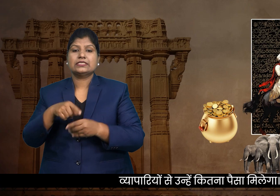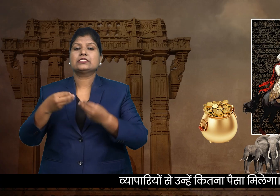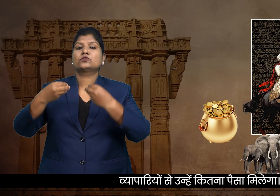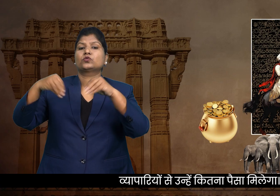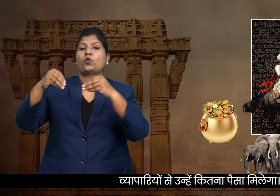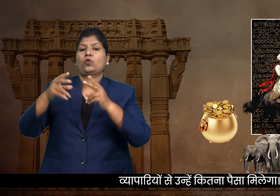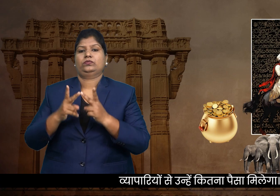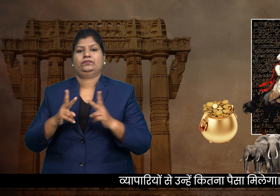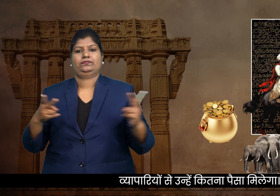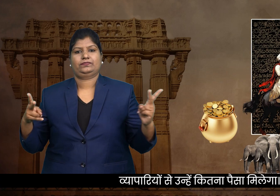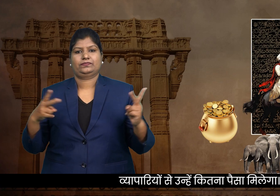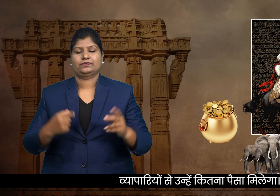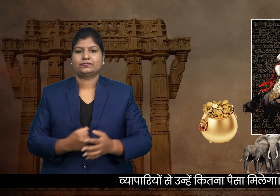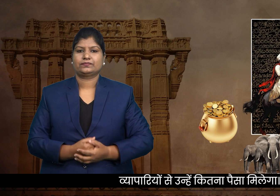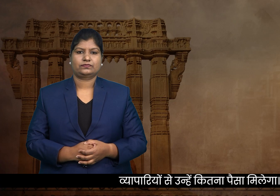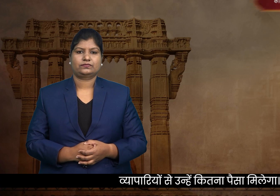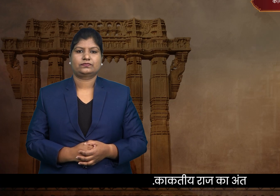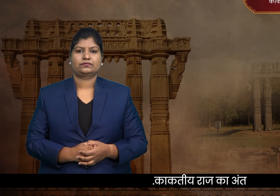हुआ।